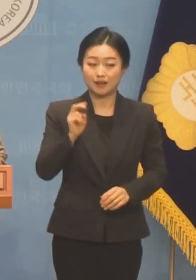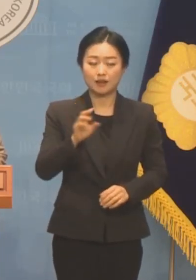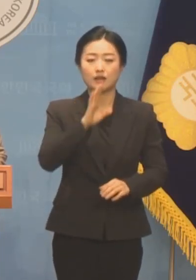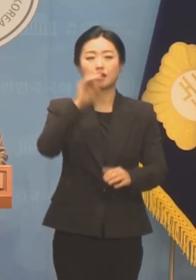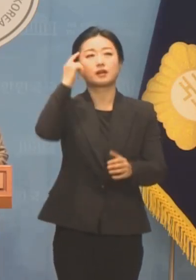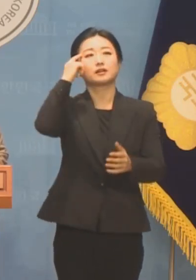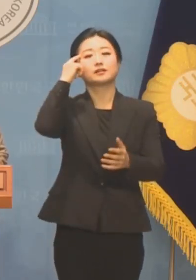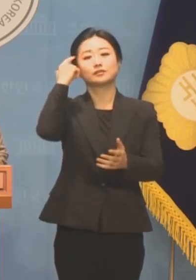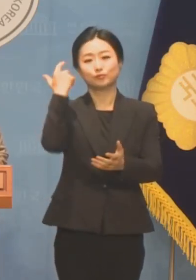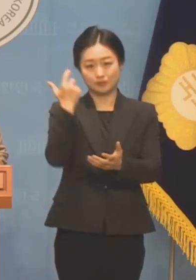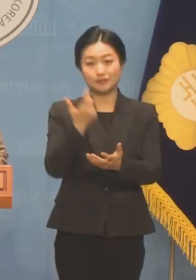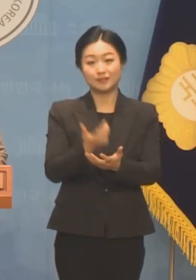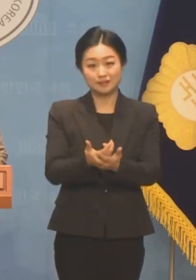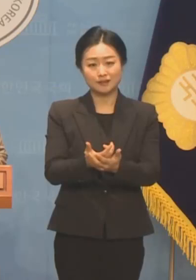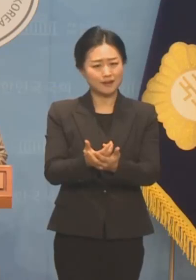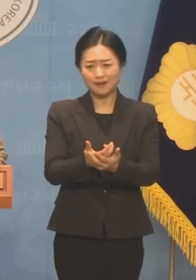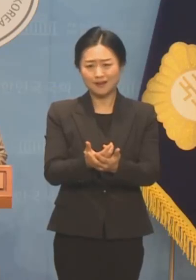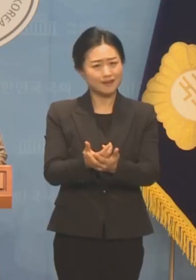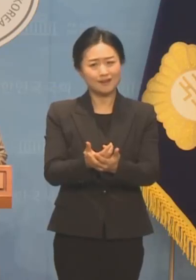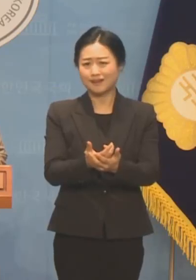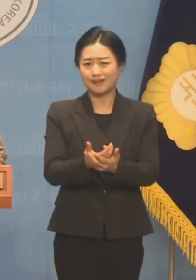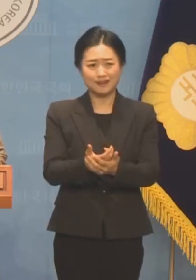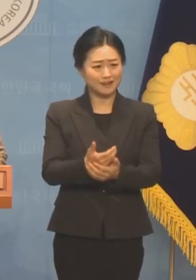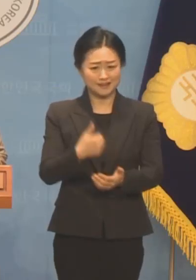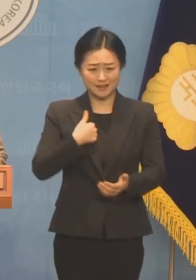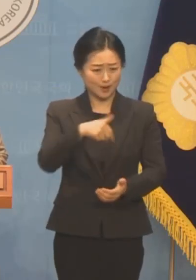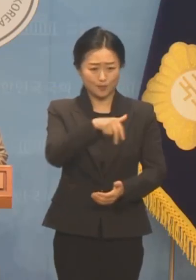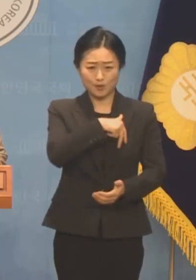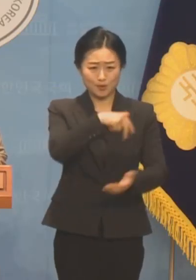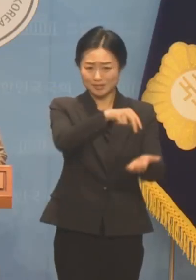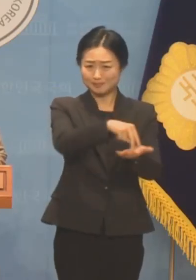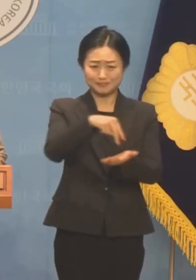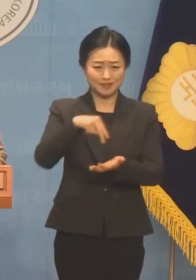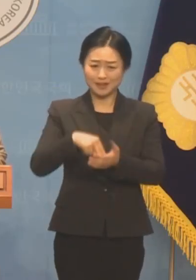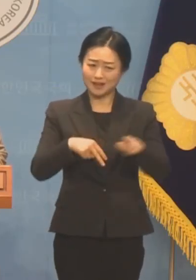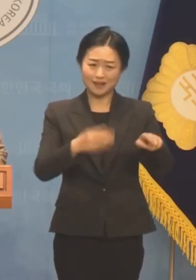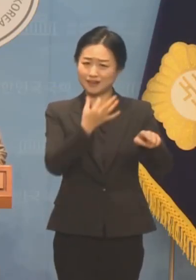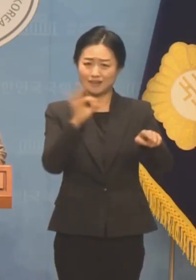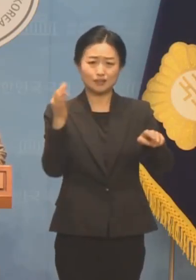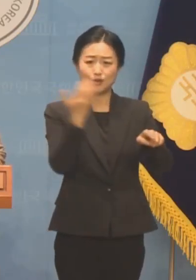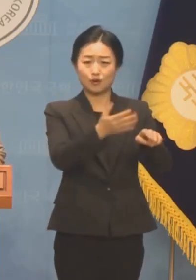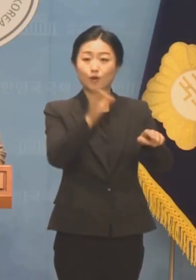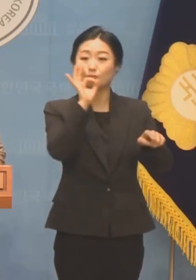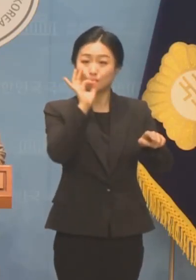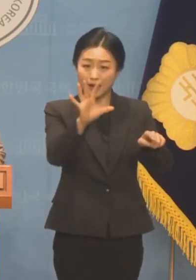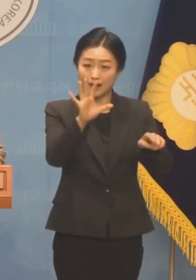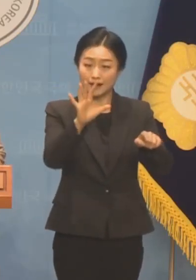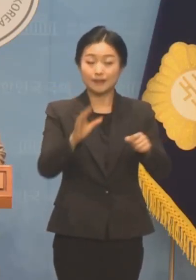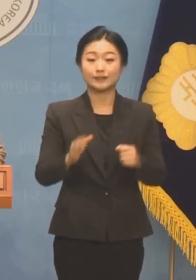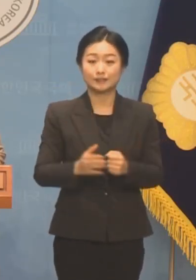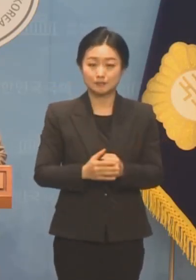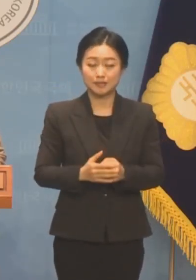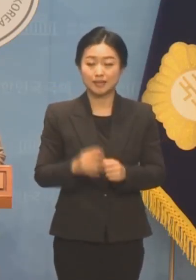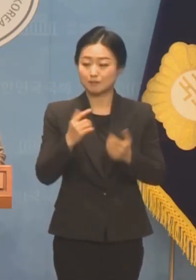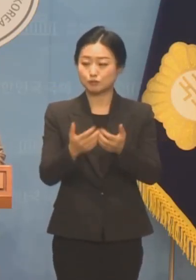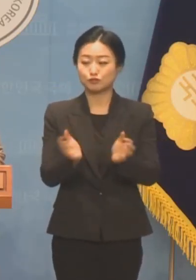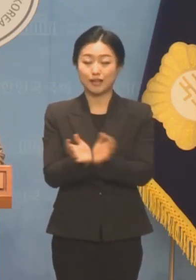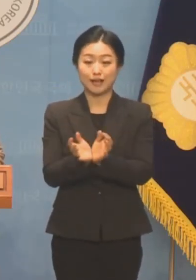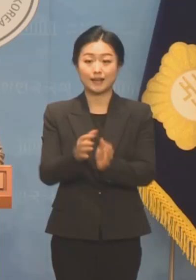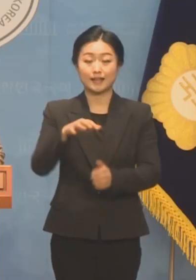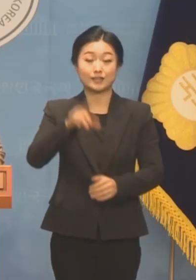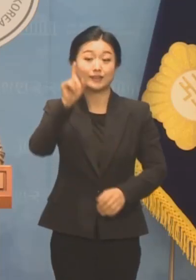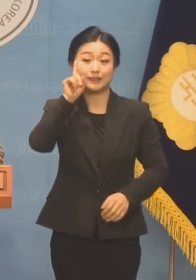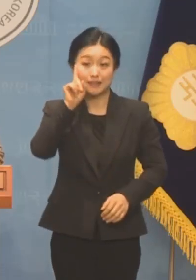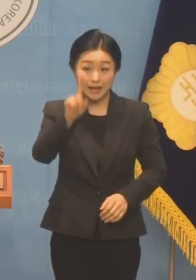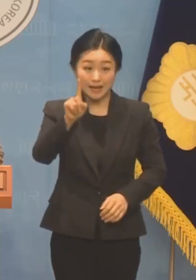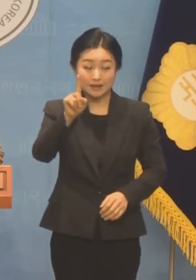경악을 했고 도저히 같은 의원으로서 인정할 수 없다. 그래서 저희 민주당에서는